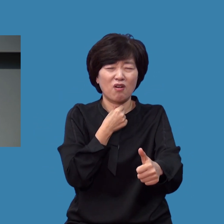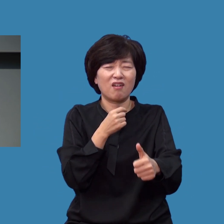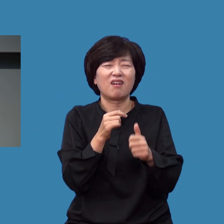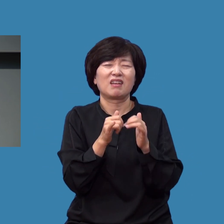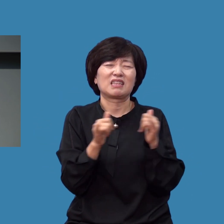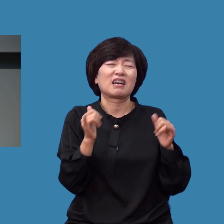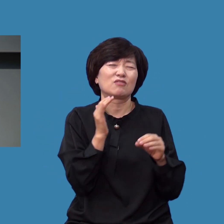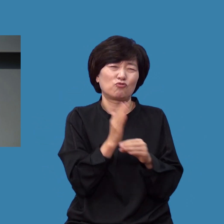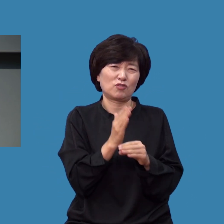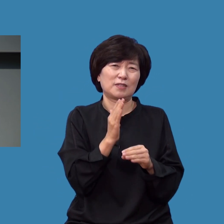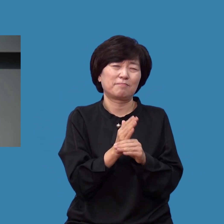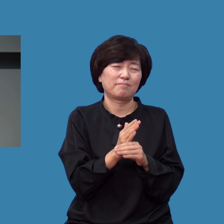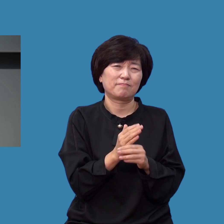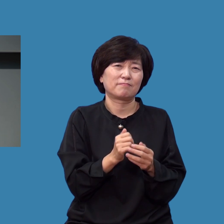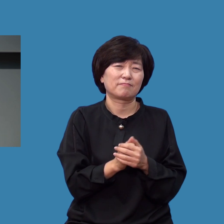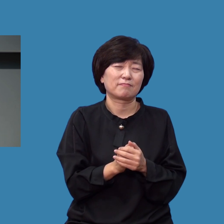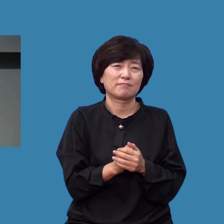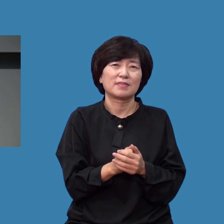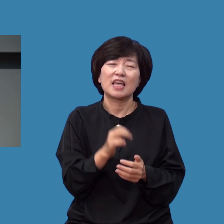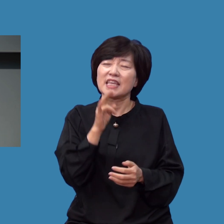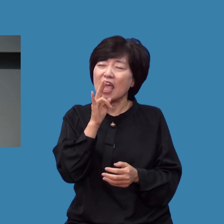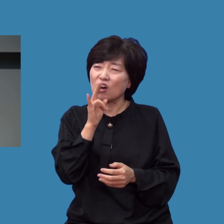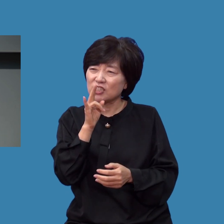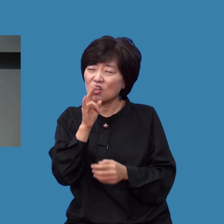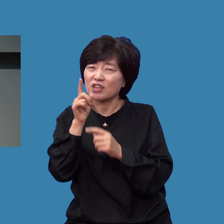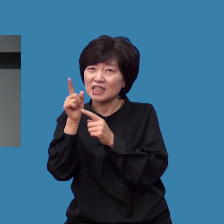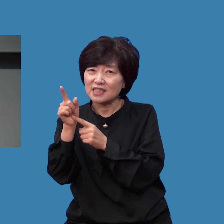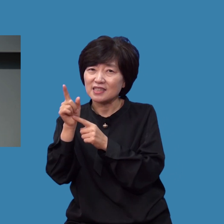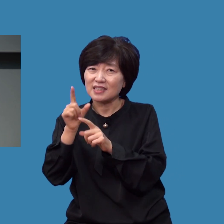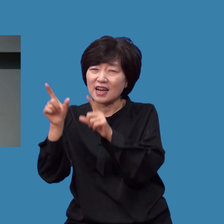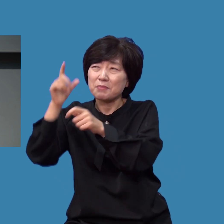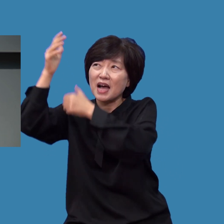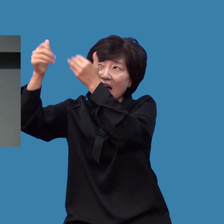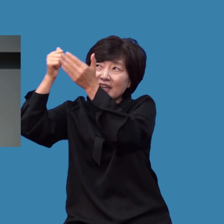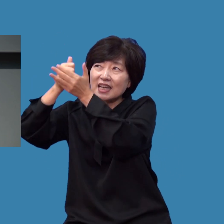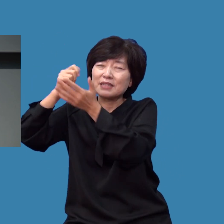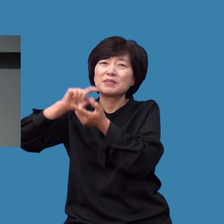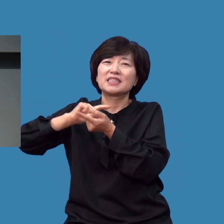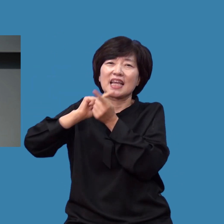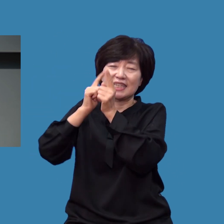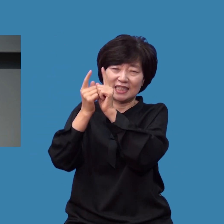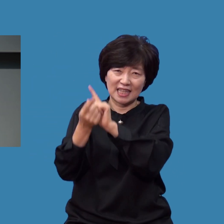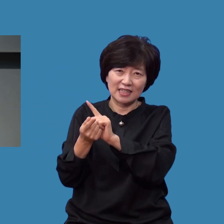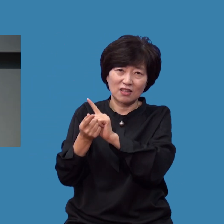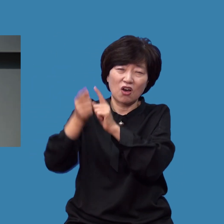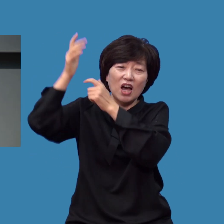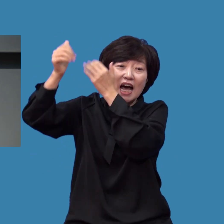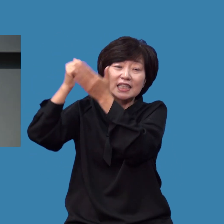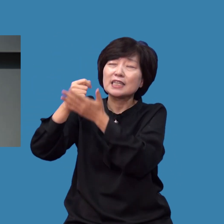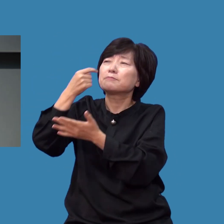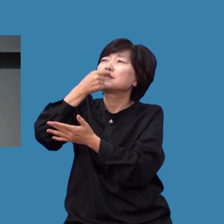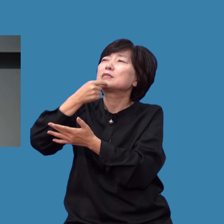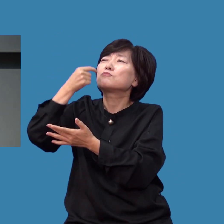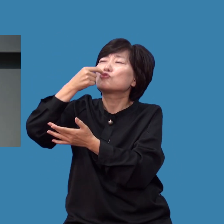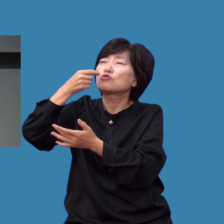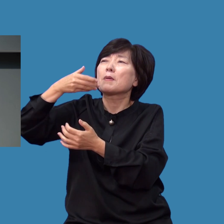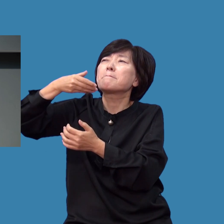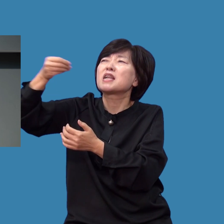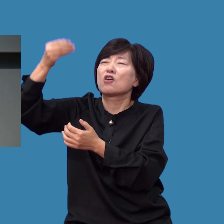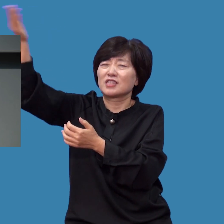인본주의적인 것들이고, 예언적인 삶이라고 하는 것은 하나님을 대신해서, 하나님 내 입을 하나님 대신